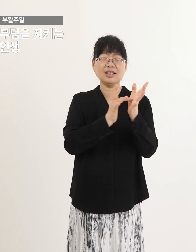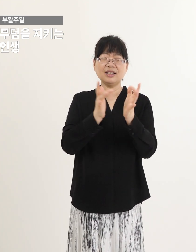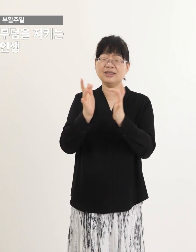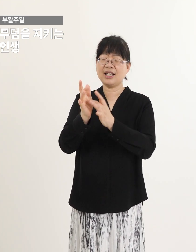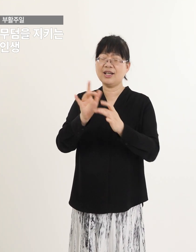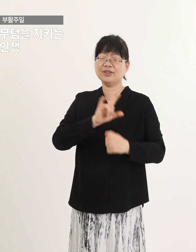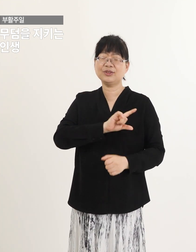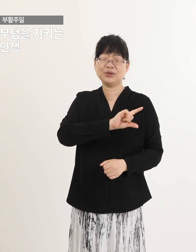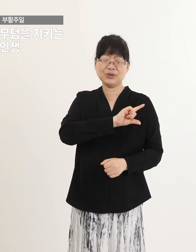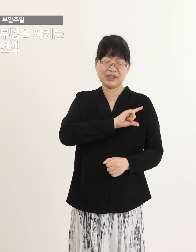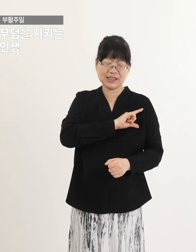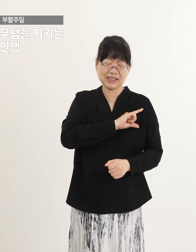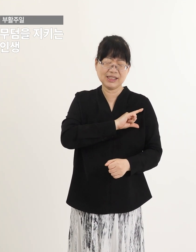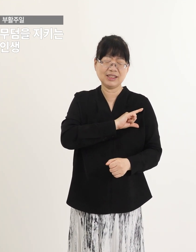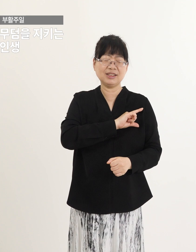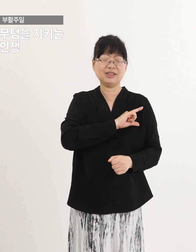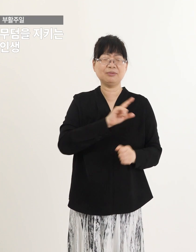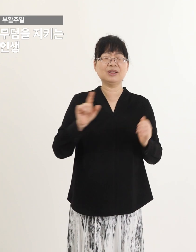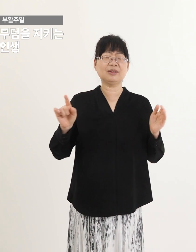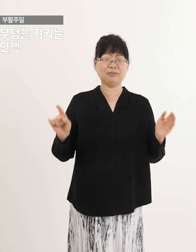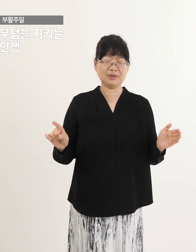예수 이름을 믿겠어.